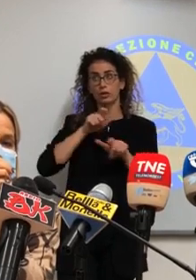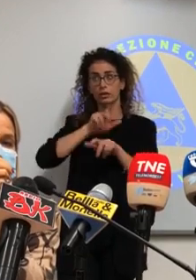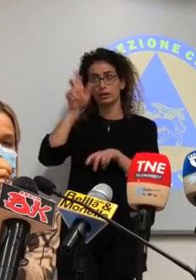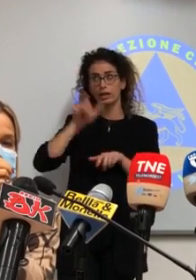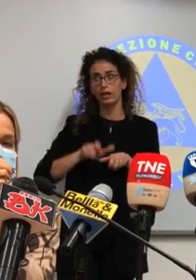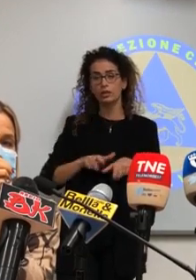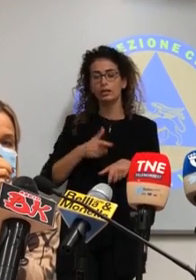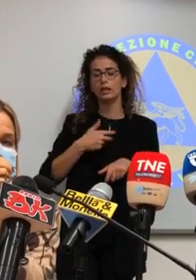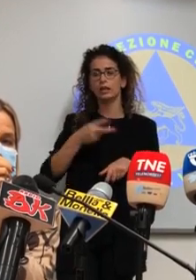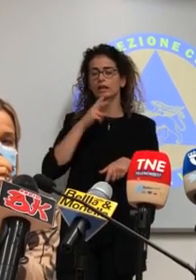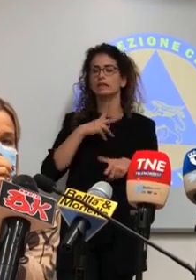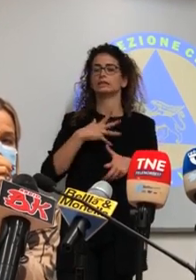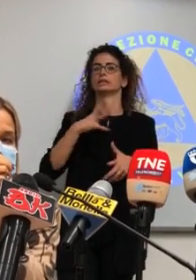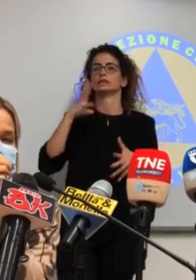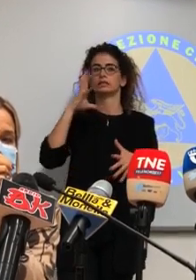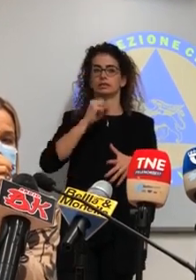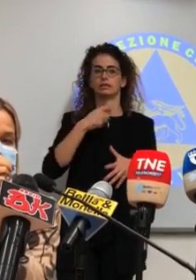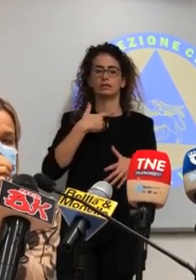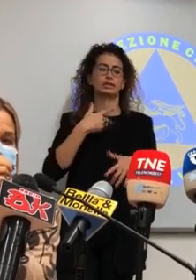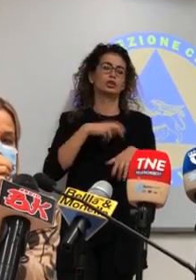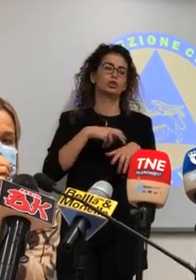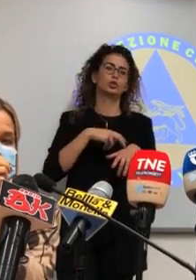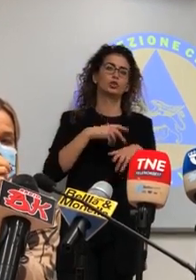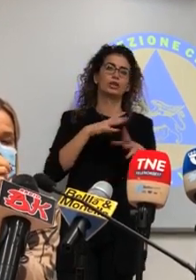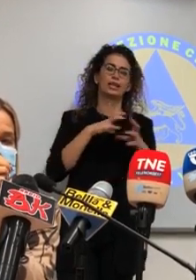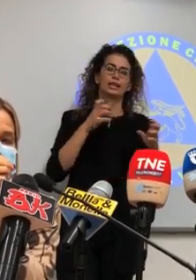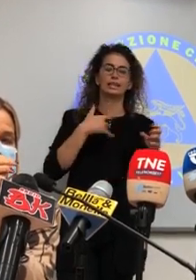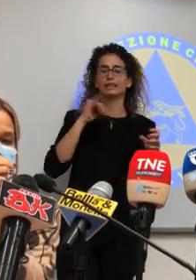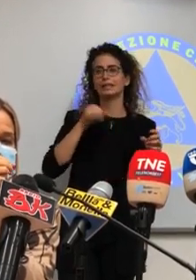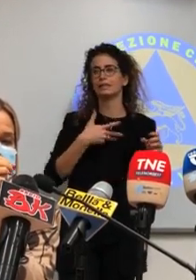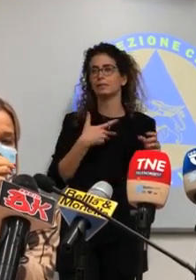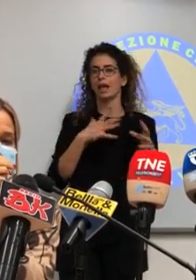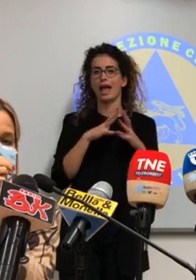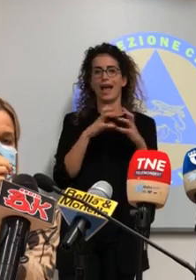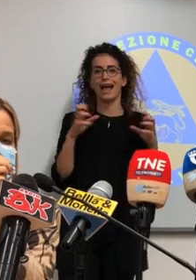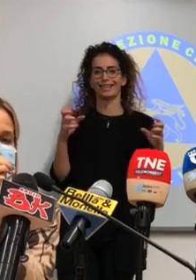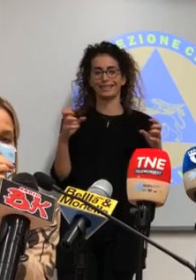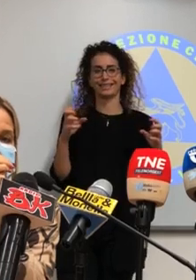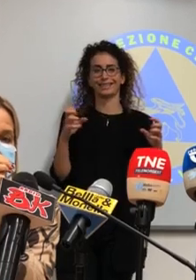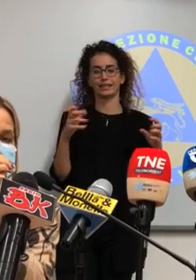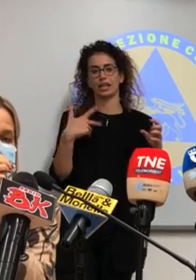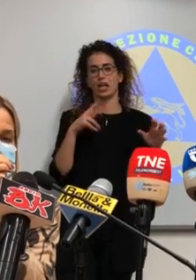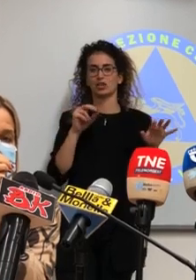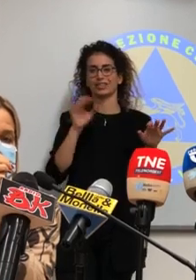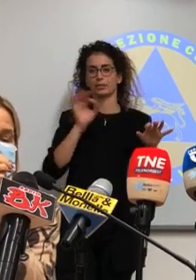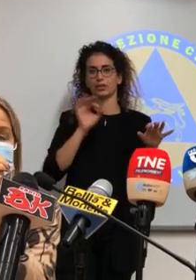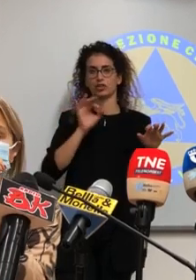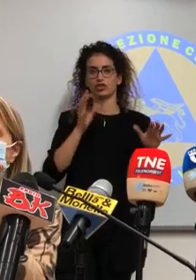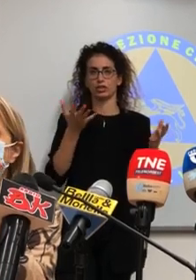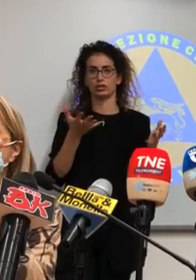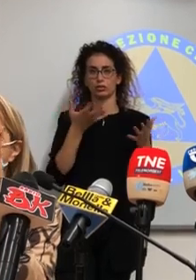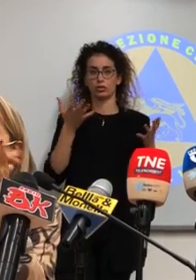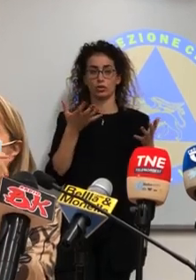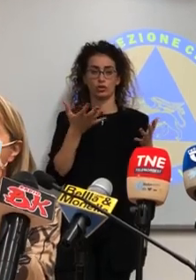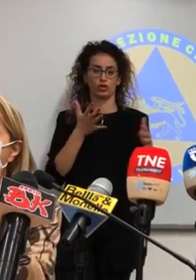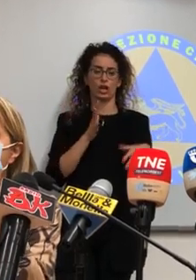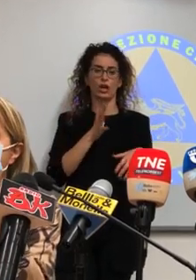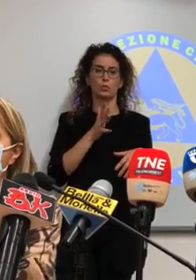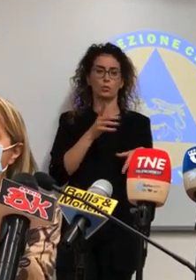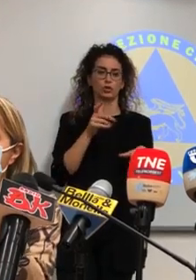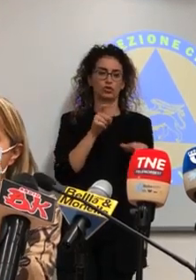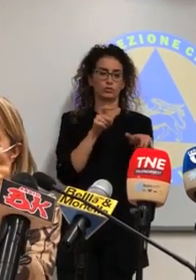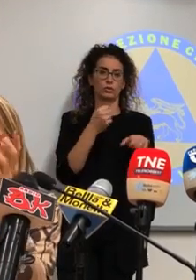comprendo, dico ah vabbè ma c'è il medico aziendale, sì ma l'80% della nostra impresa ha meno di 15 dipendenti, su 15 dipendenti